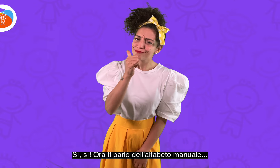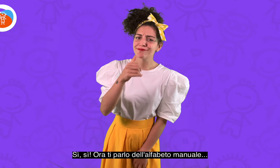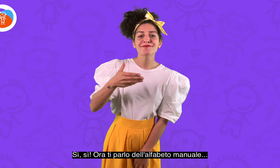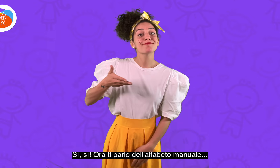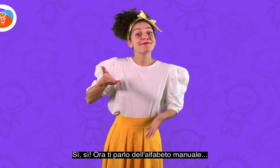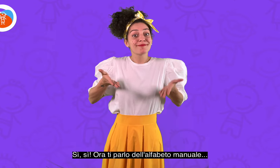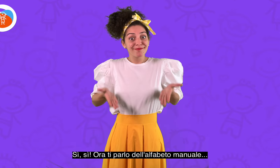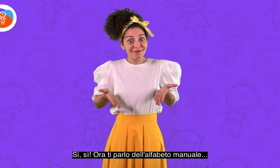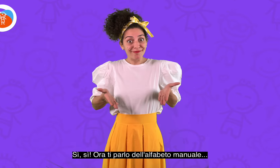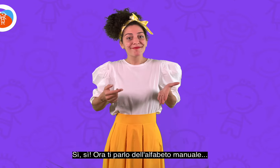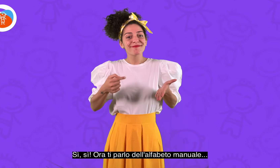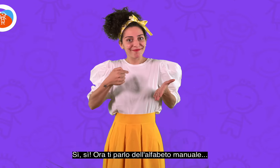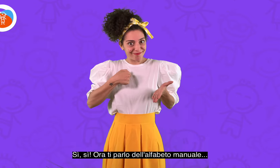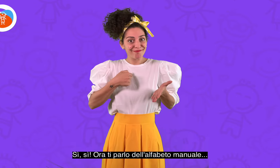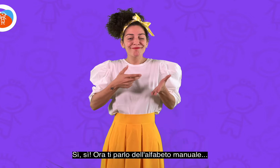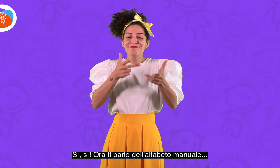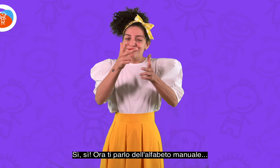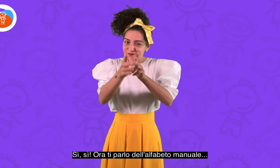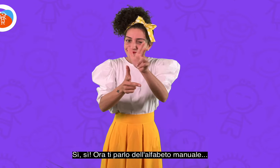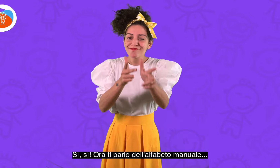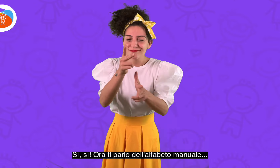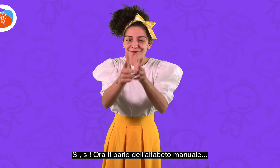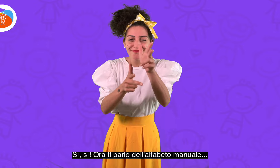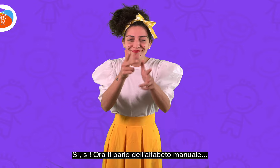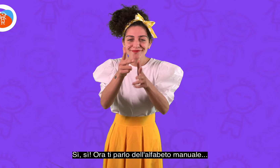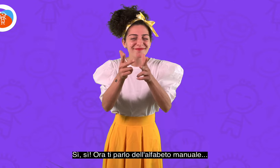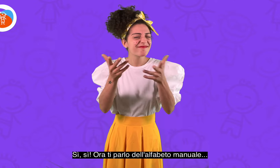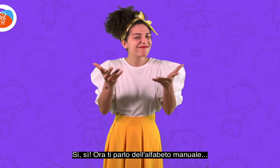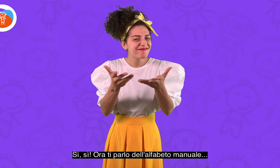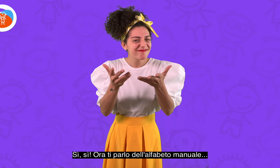Sì, sì! Ora ti parlo dell'alfabeto manuale